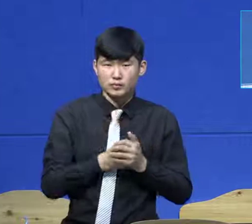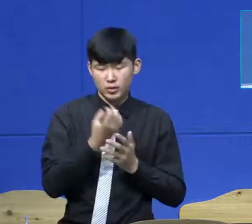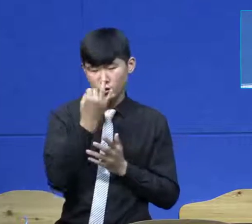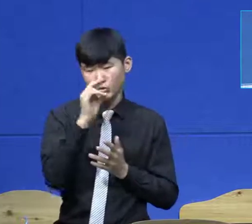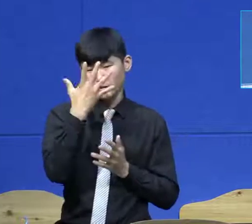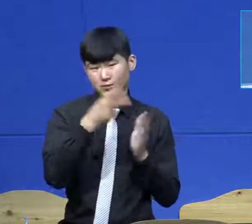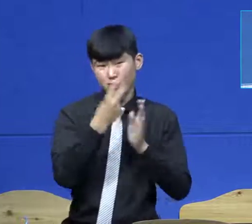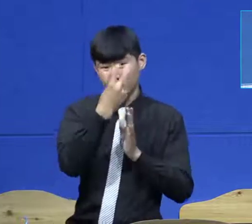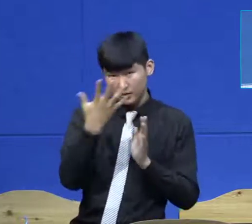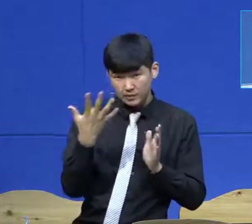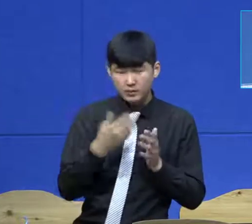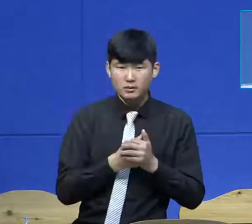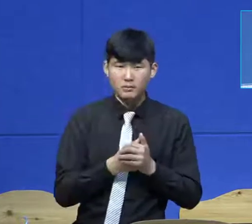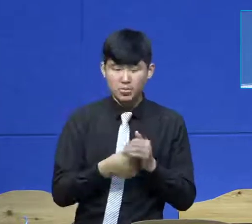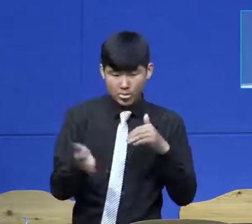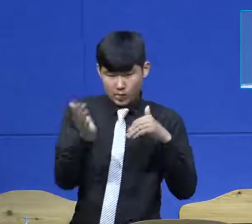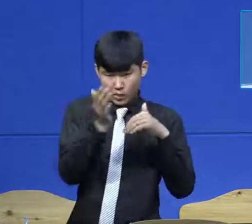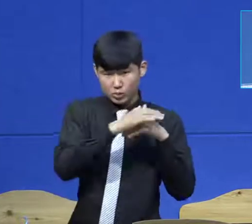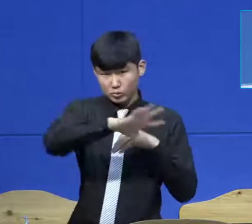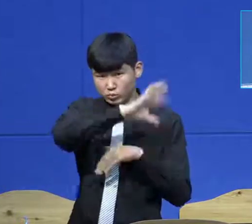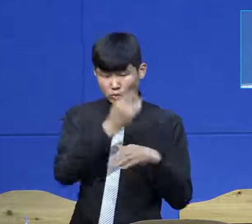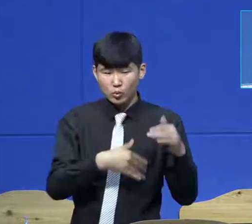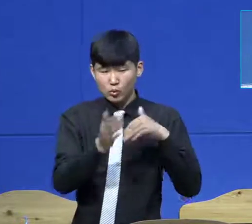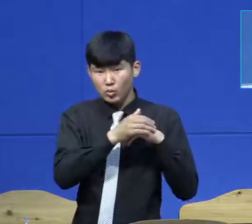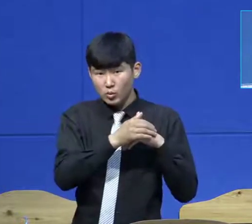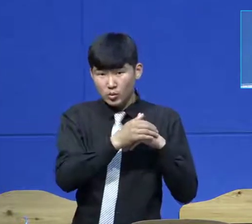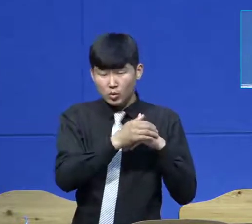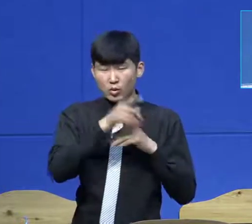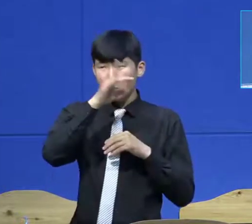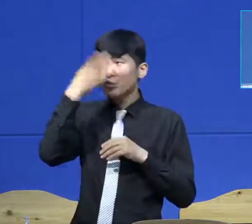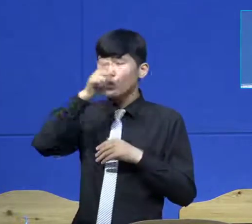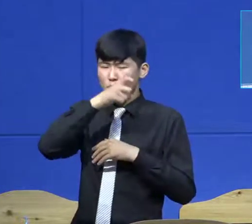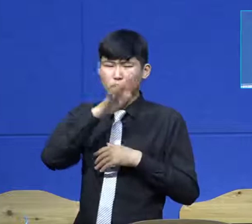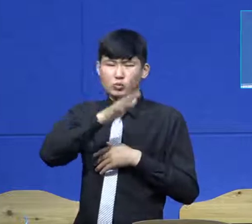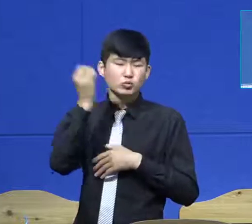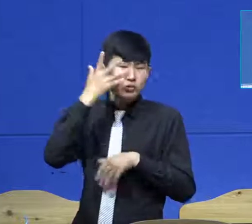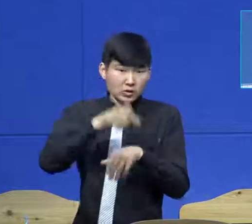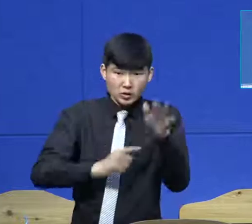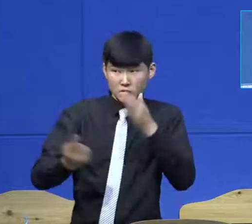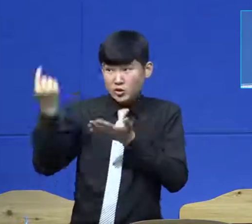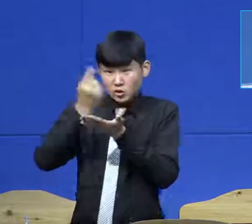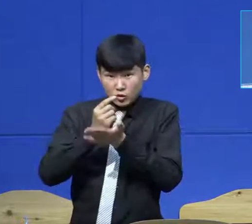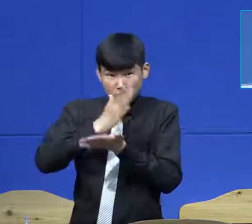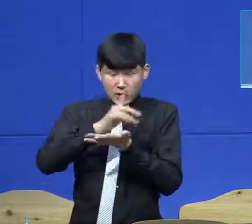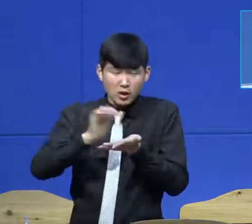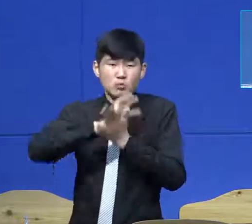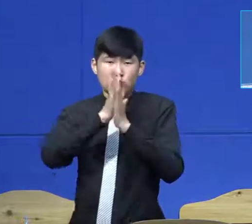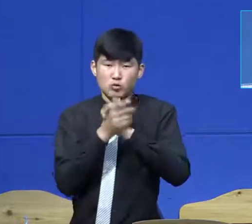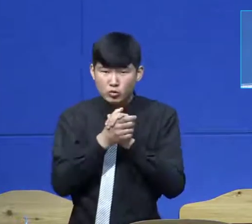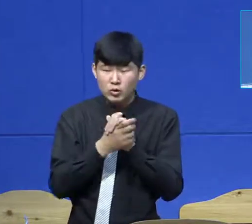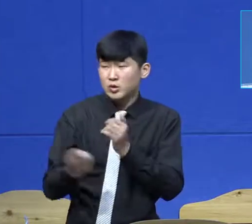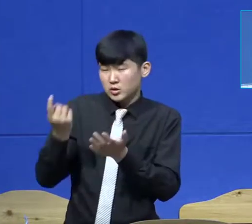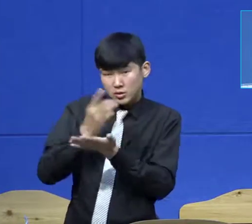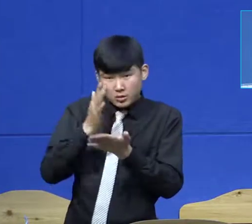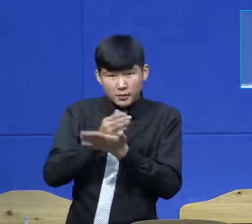Йохан 5:25 дээр үхгсэд бурхны хүүгийн дуу сонсох цаг ирж байгаа бөгөөд ирчгээд байна. Сонссон амьлах